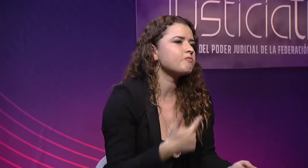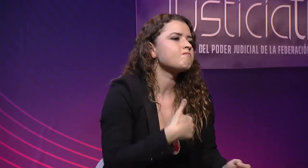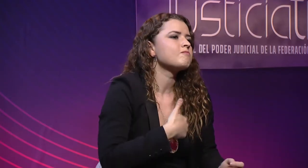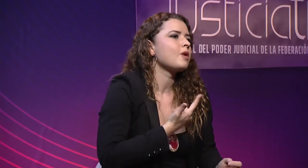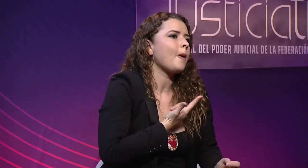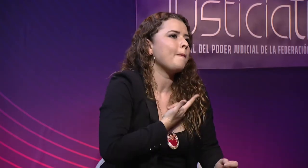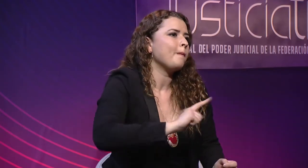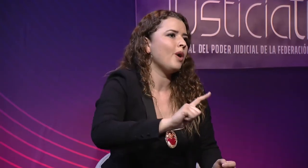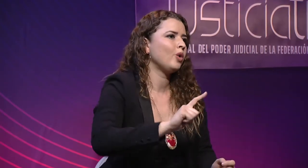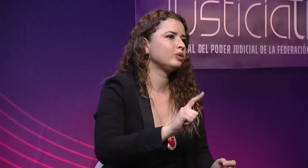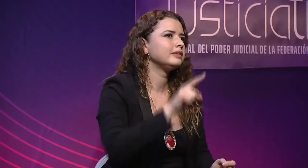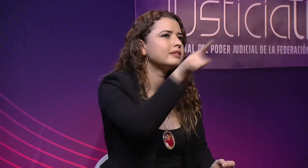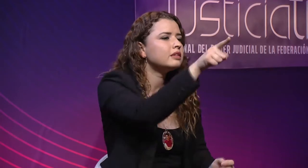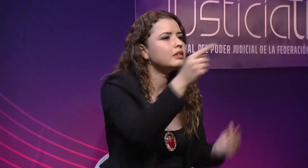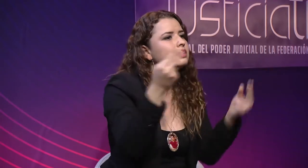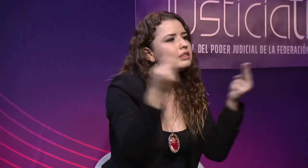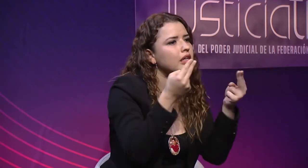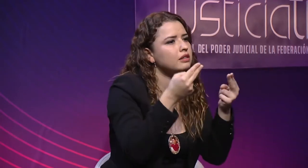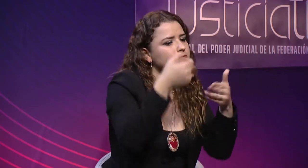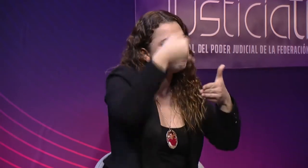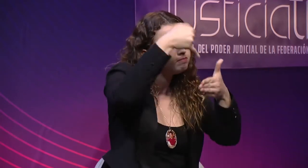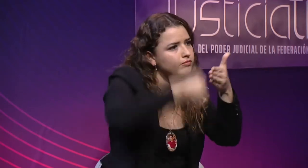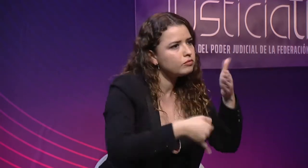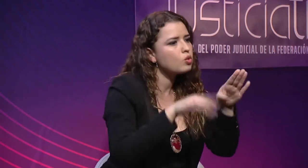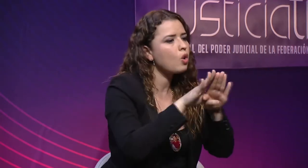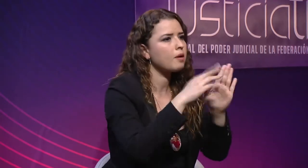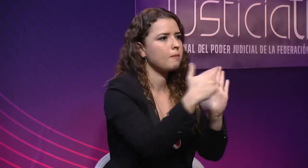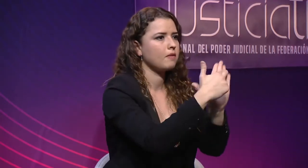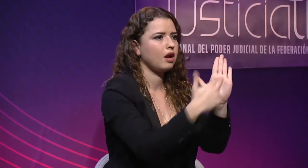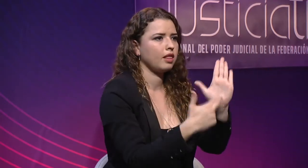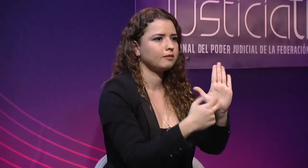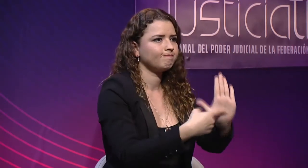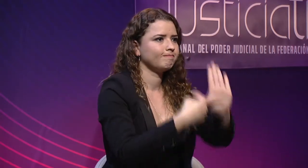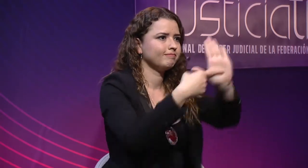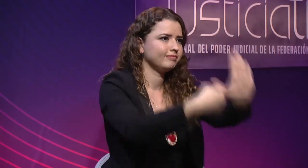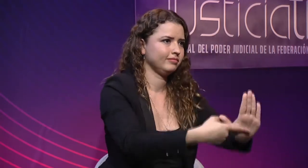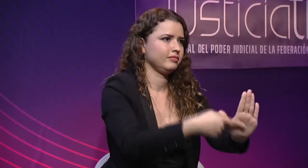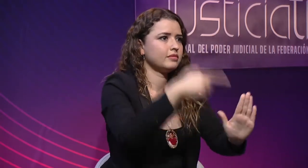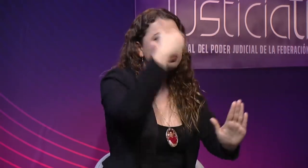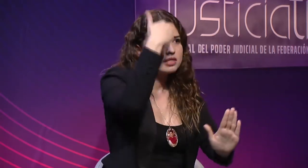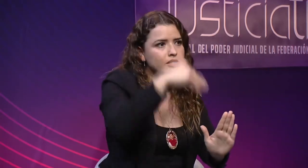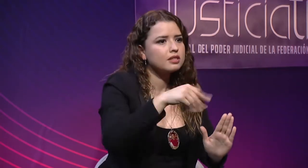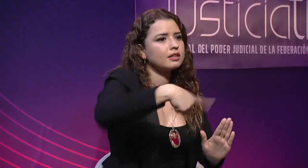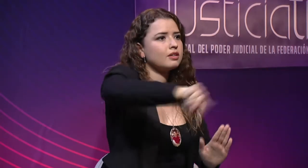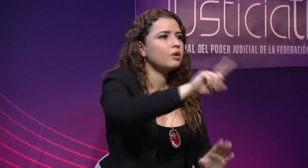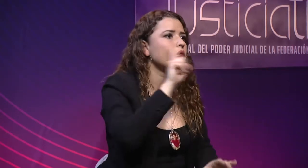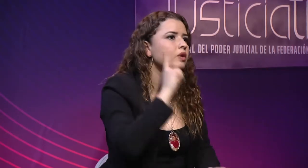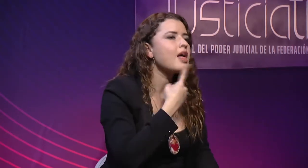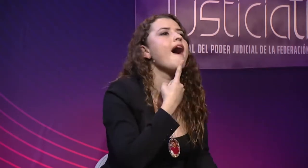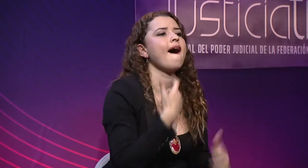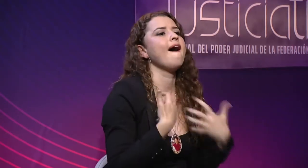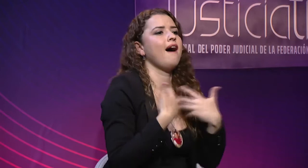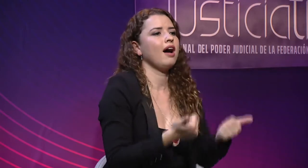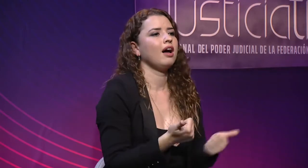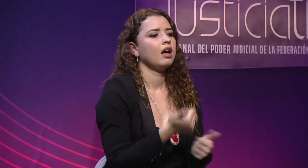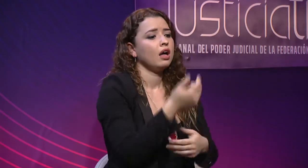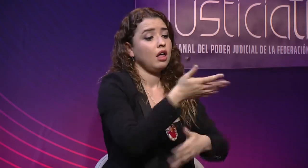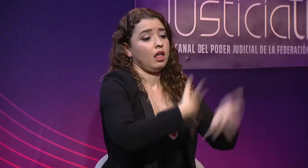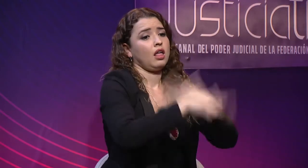No le entendía nada. Entonces, a mí tampoco me gusta eso, ¿no? Debería de haber como un código de ética de comportamiento de los intérpretes